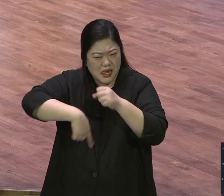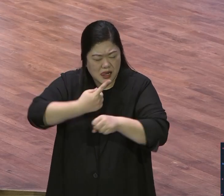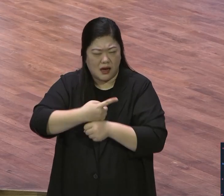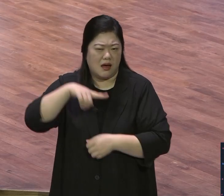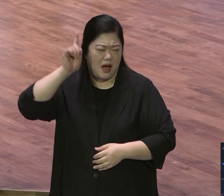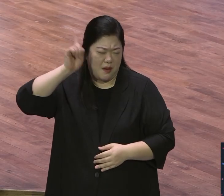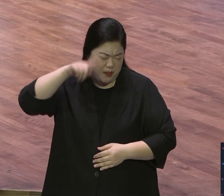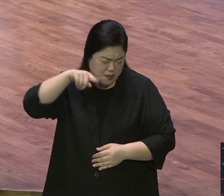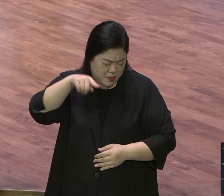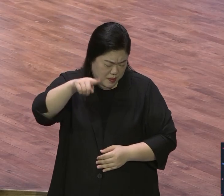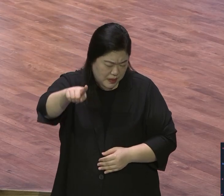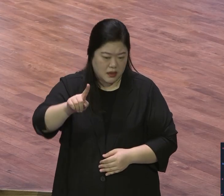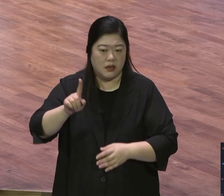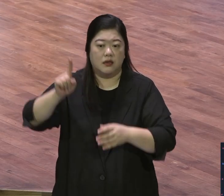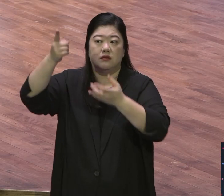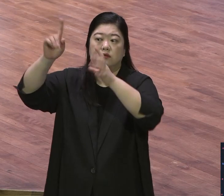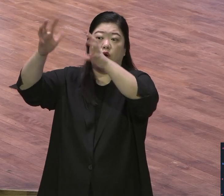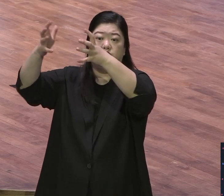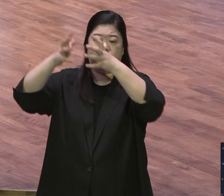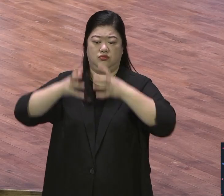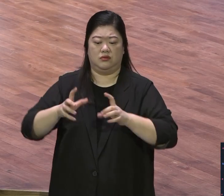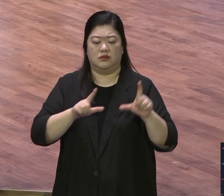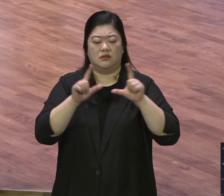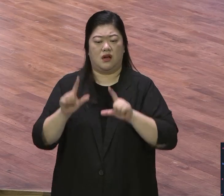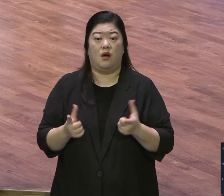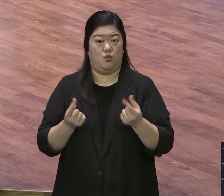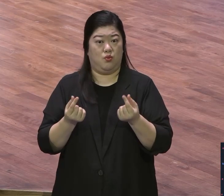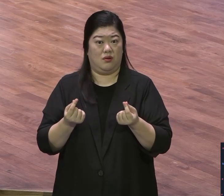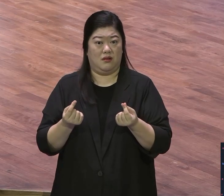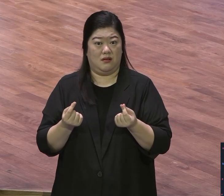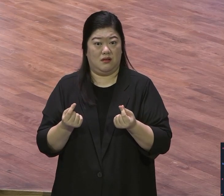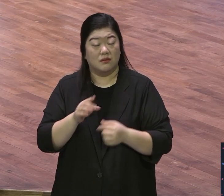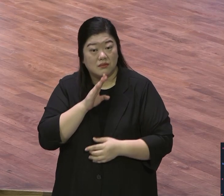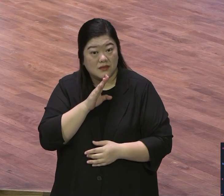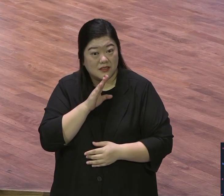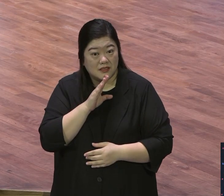천국이에요. 아멘 그렇게 누려야 돼요.